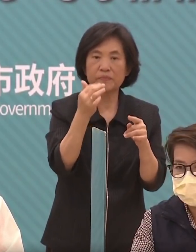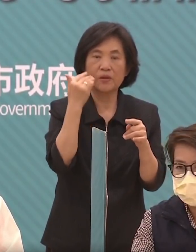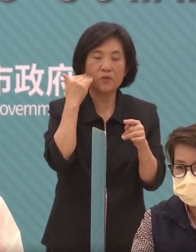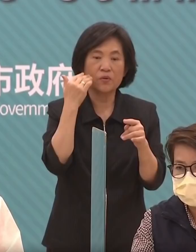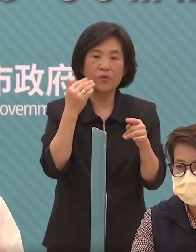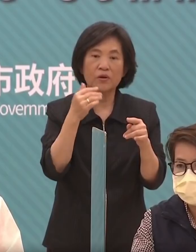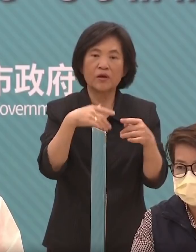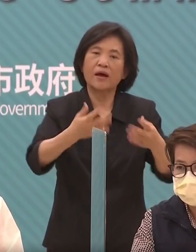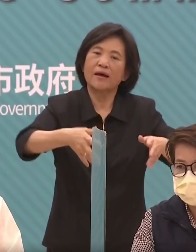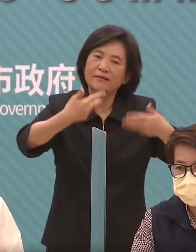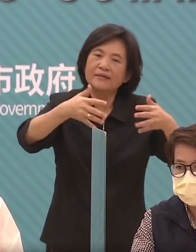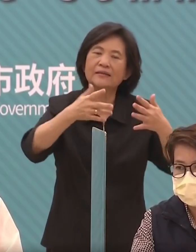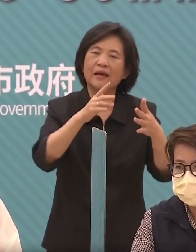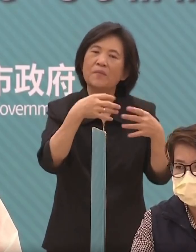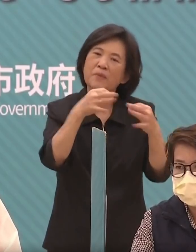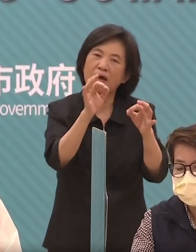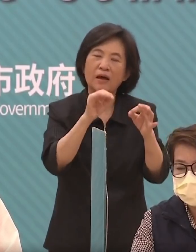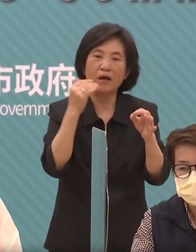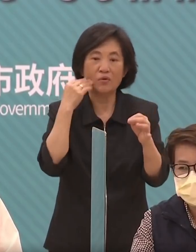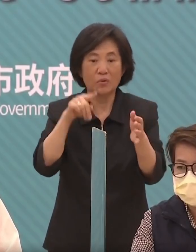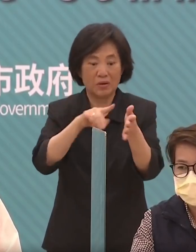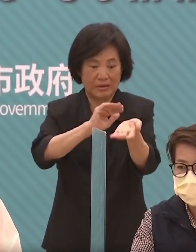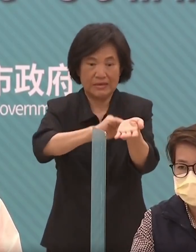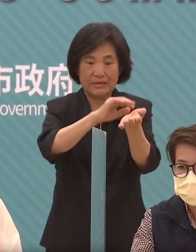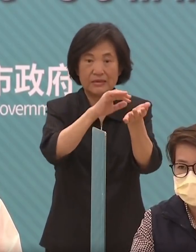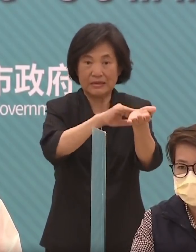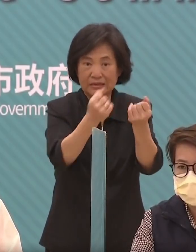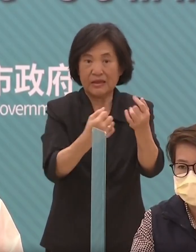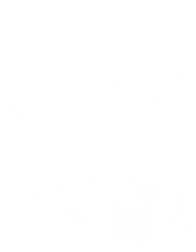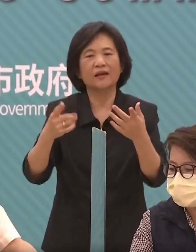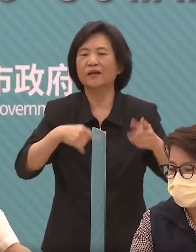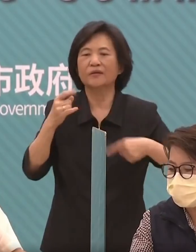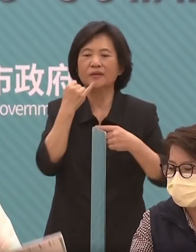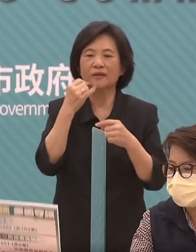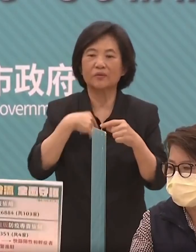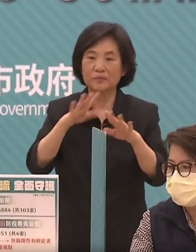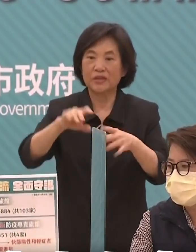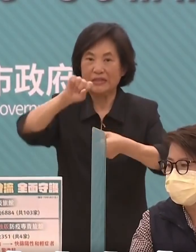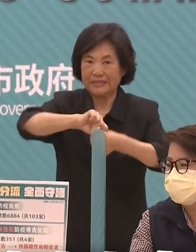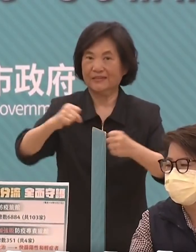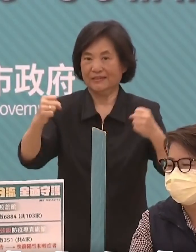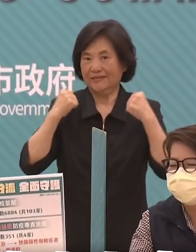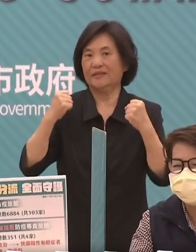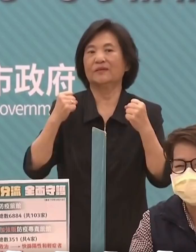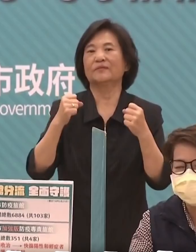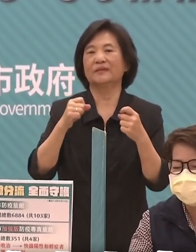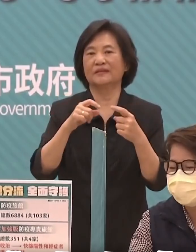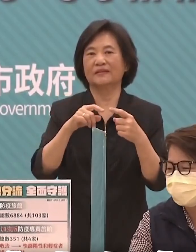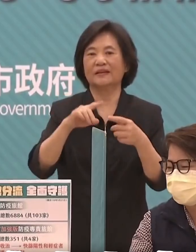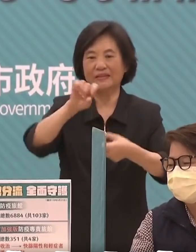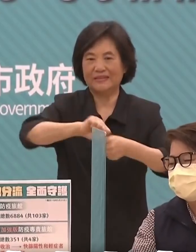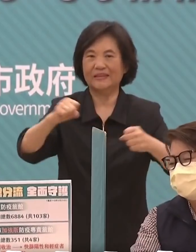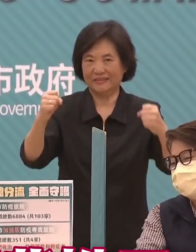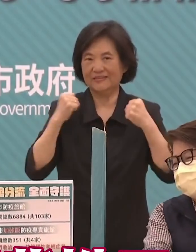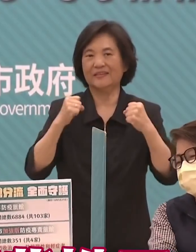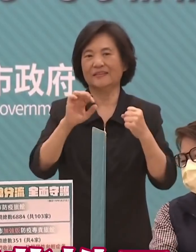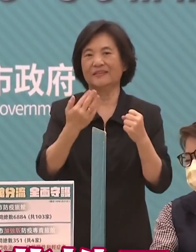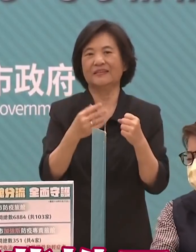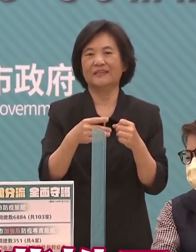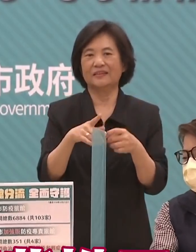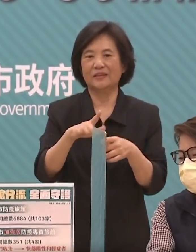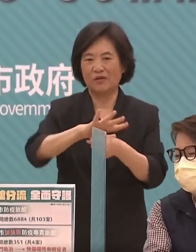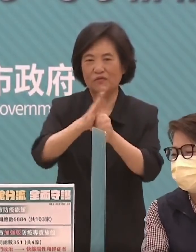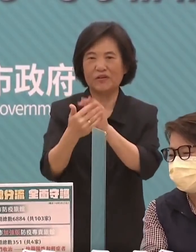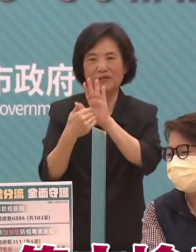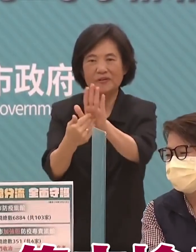症状轻症的病人全部放在医院的话，会把医院搞垮。加强版防疫专责旅馆哦，有些